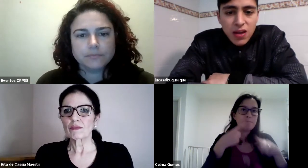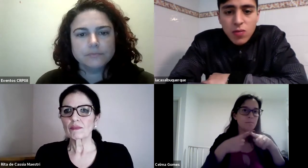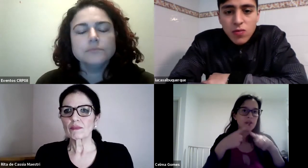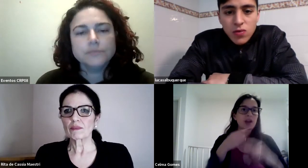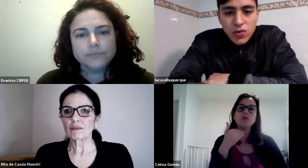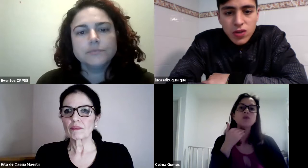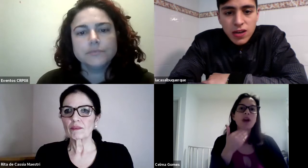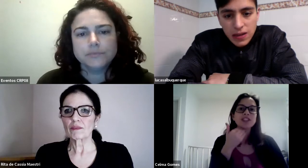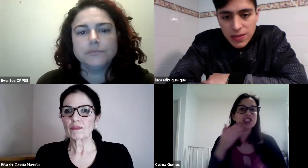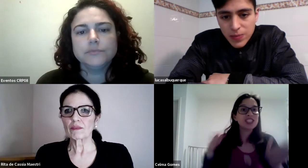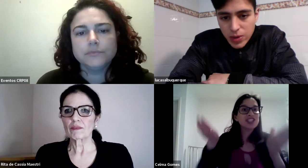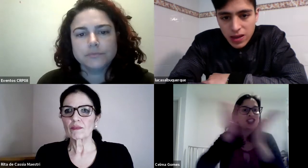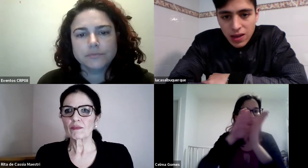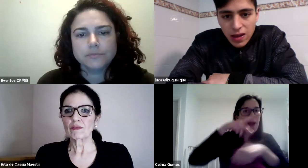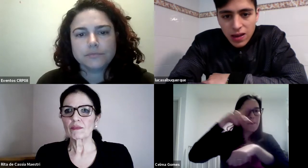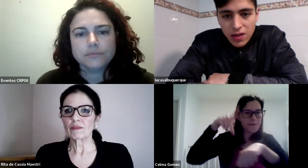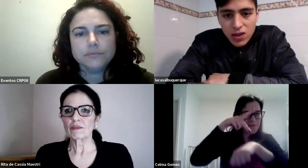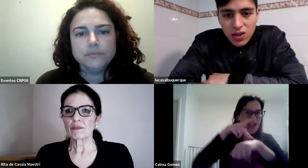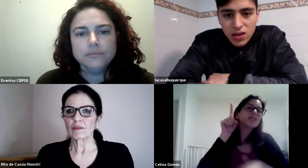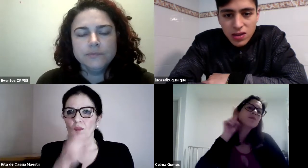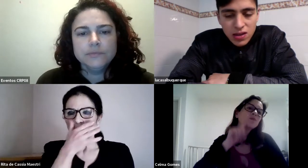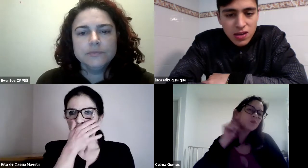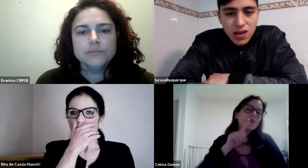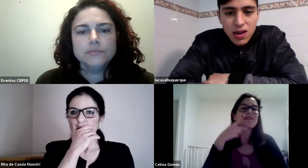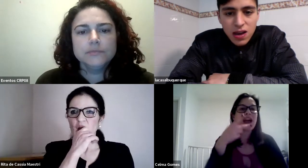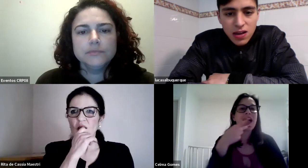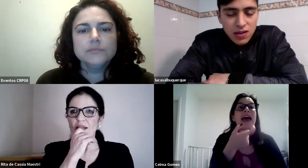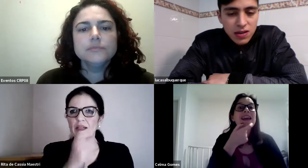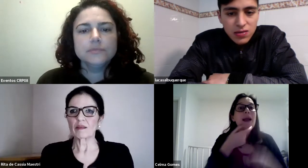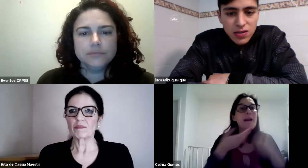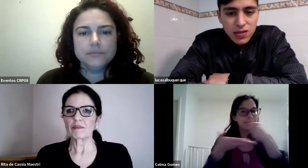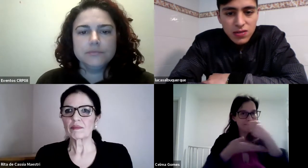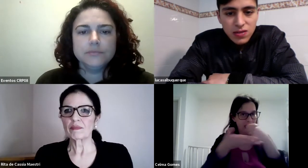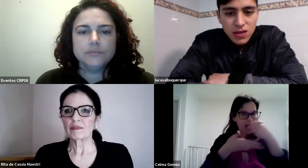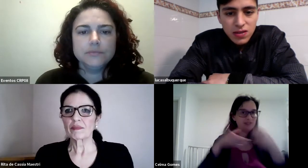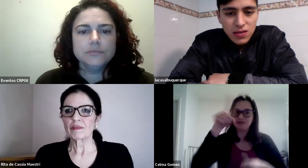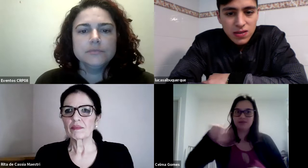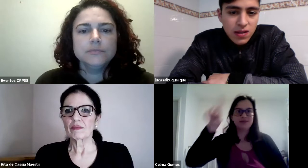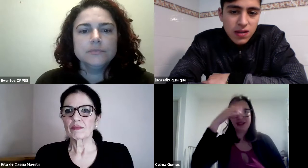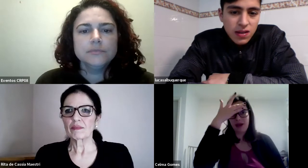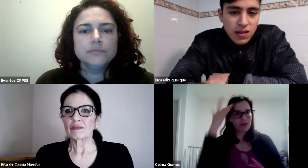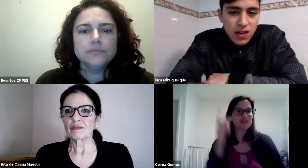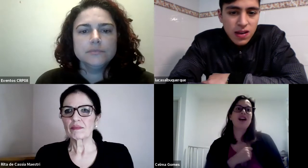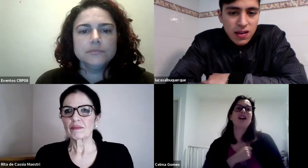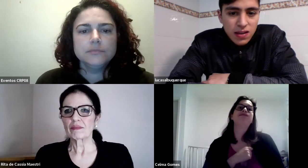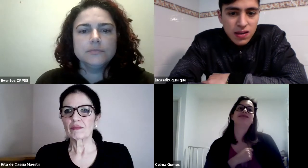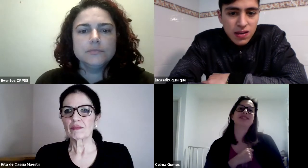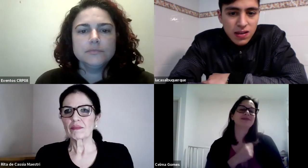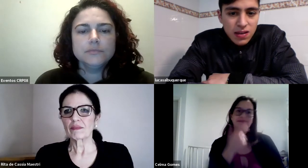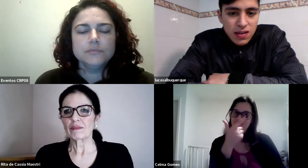É como um curso de inglês, porque não adianta chegar nos Estados Unidos,